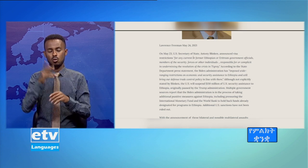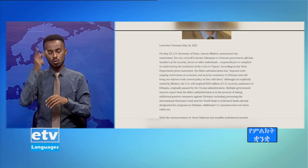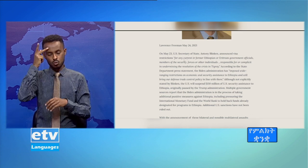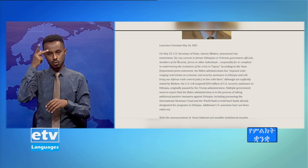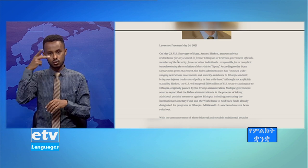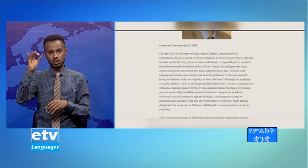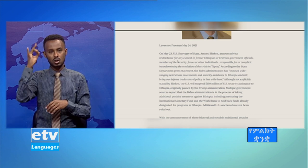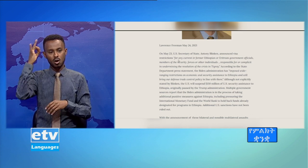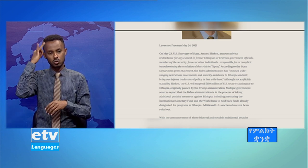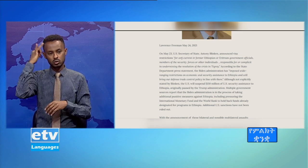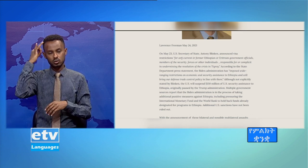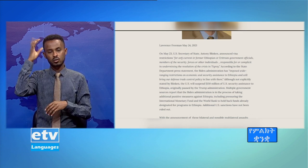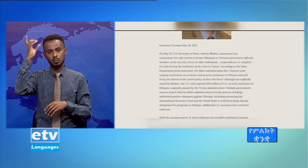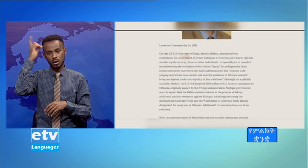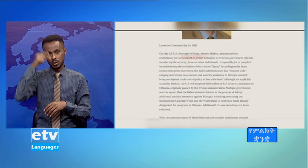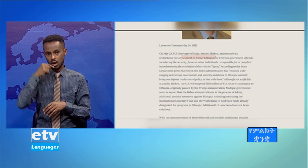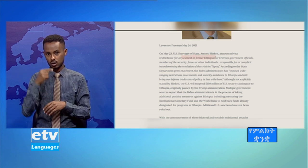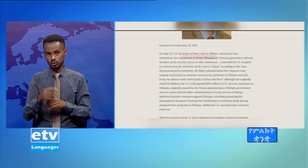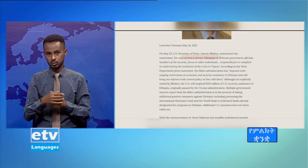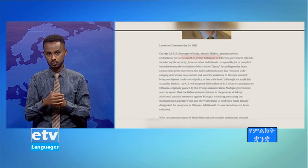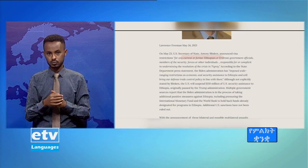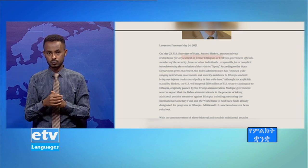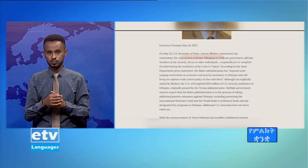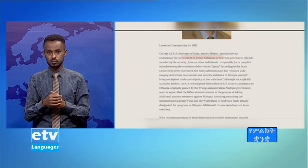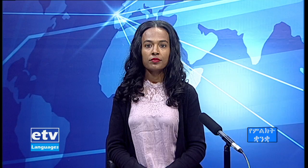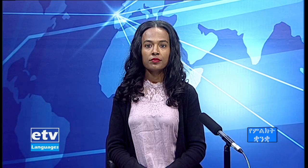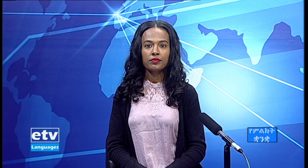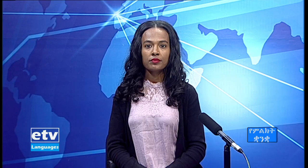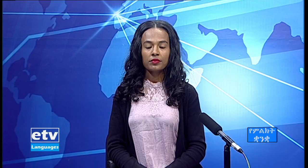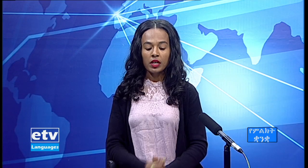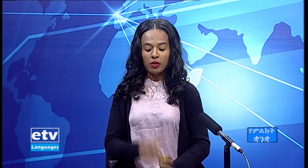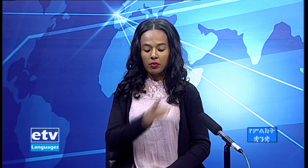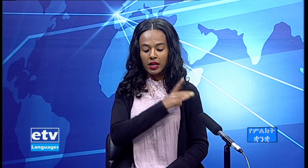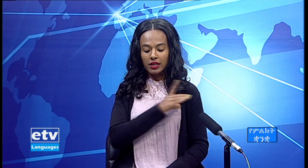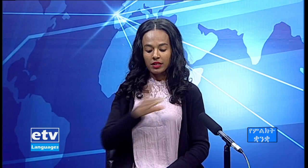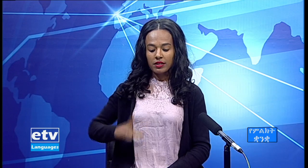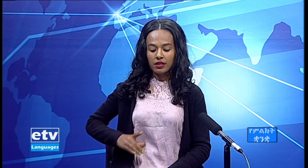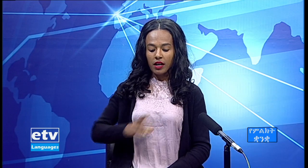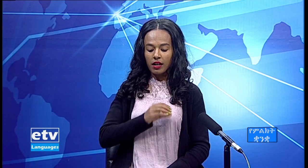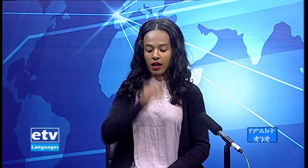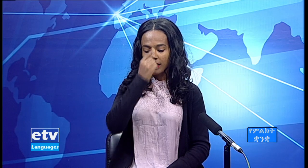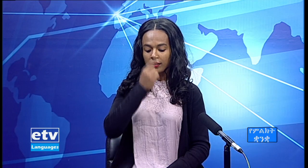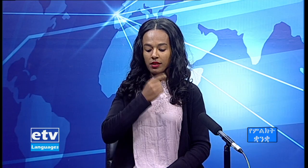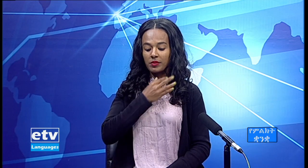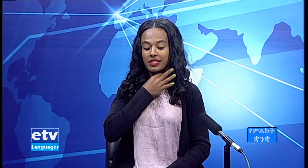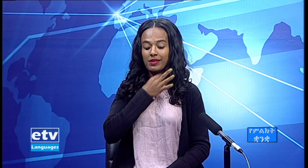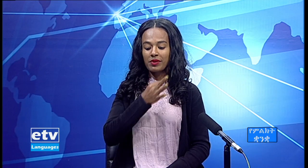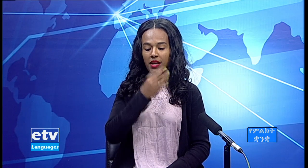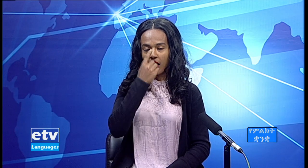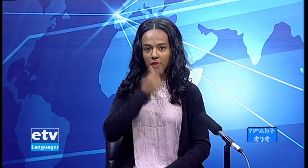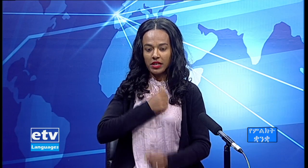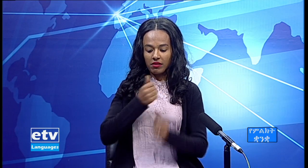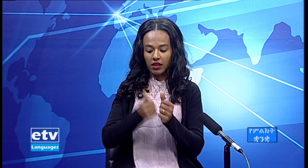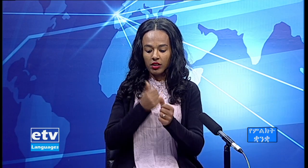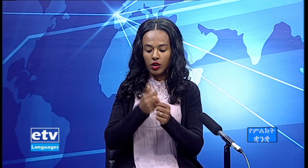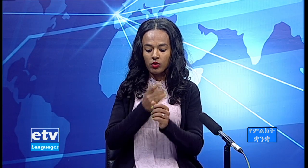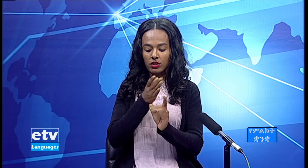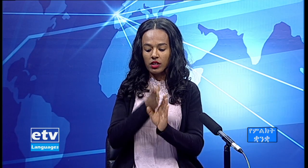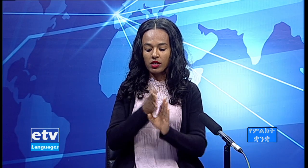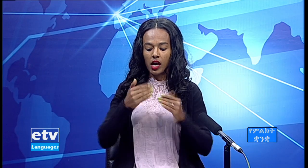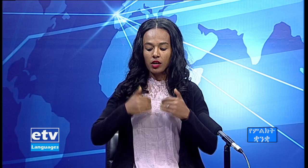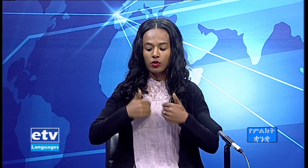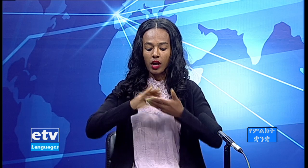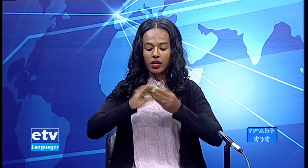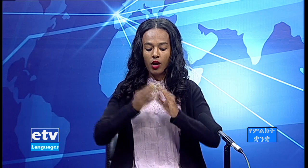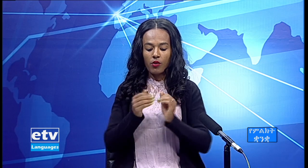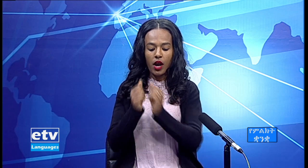ነው ፕሮፌሰር ላውረንስ ፍሪማን የሚገልጹት። በክርስትናና እስልምና እምነት ተከታዮች